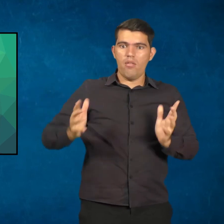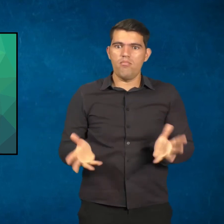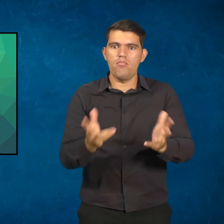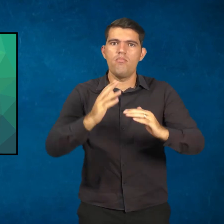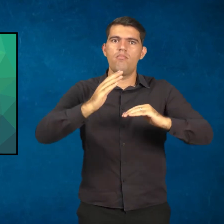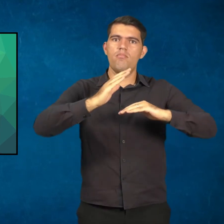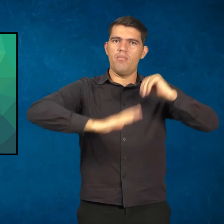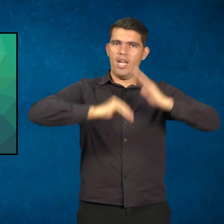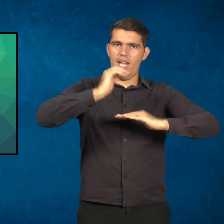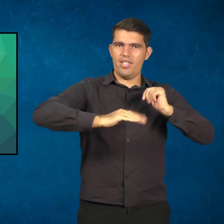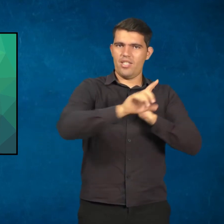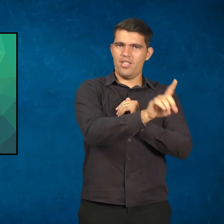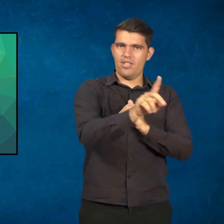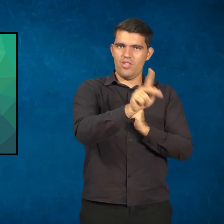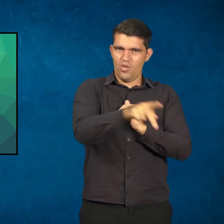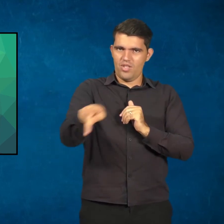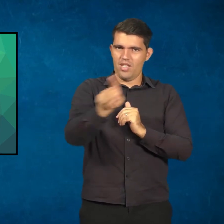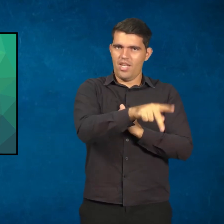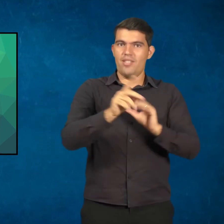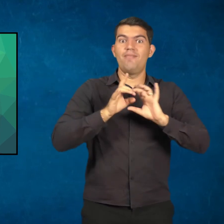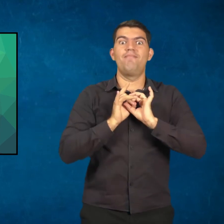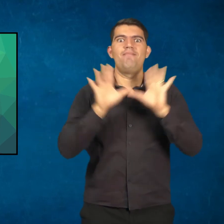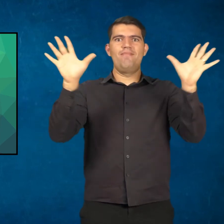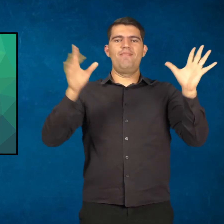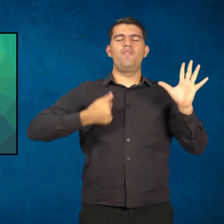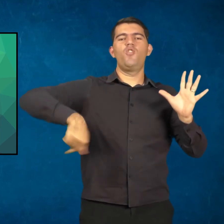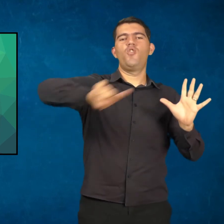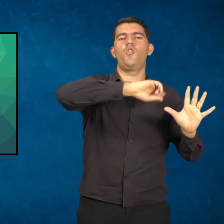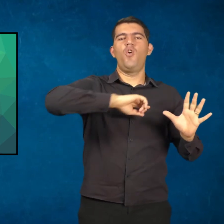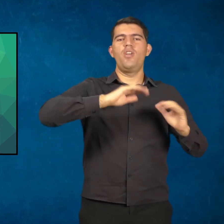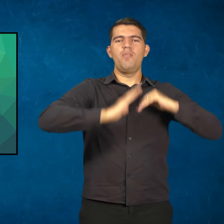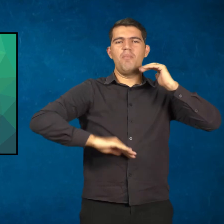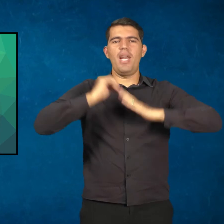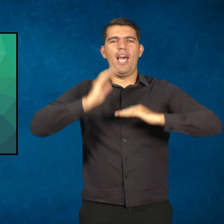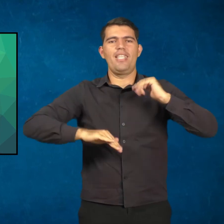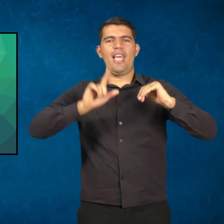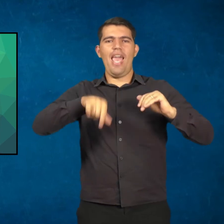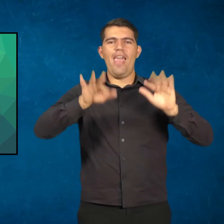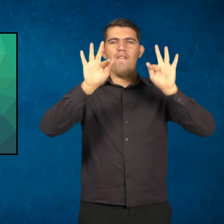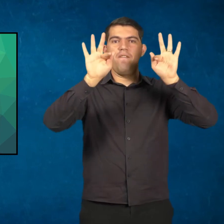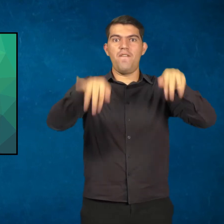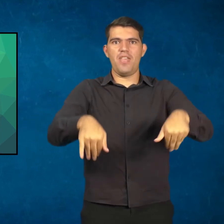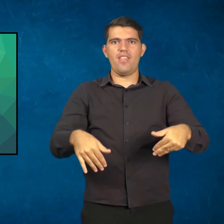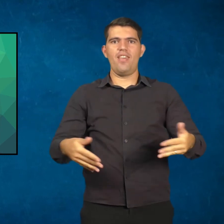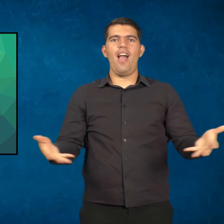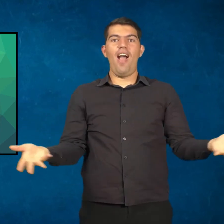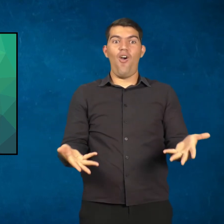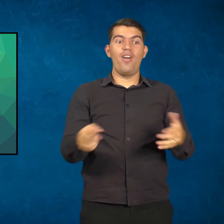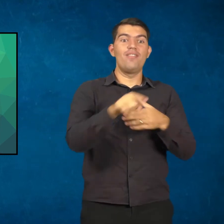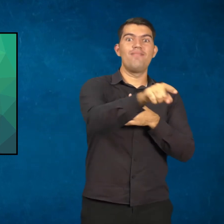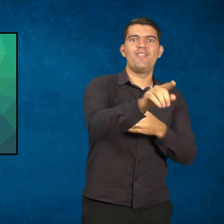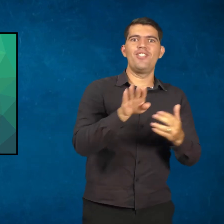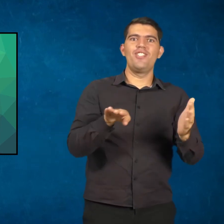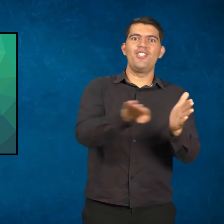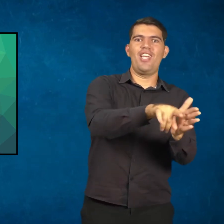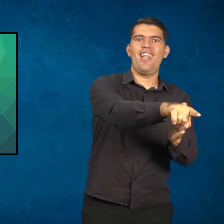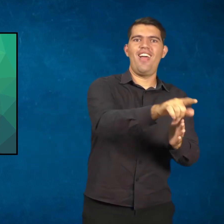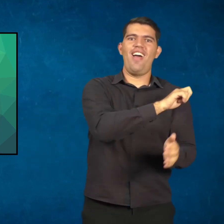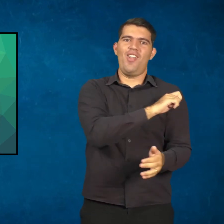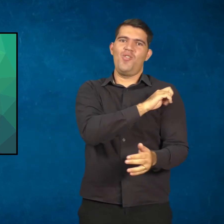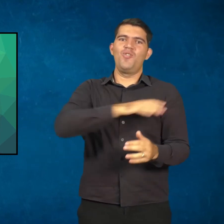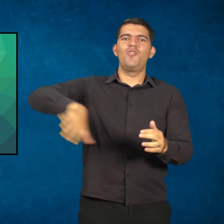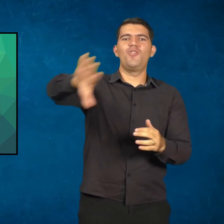docente emancipatória, que a nossa prática é uma ponte final que chega aos alunos e à